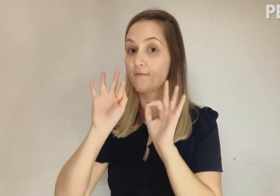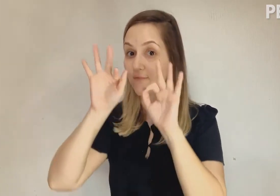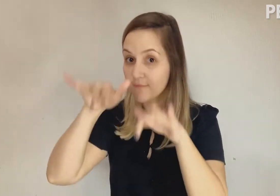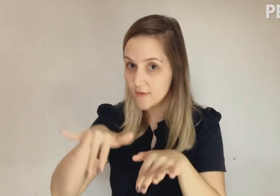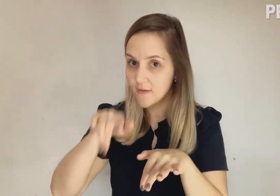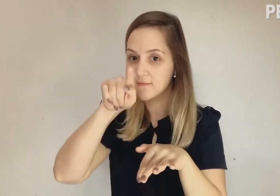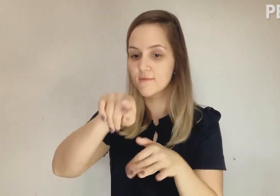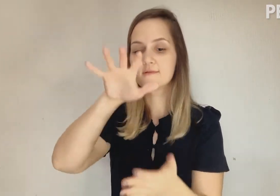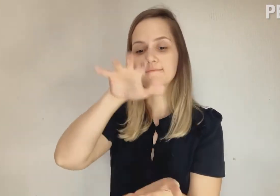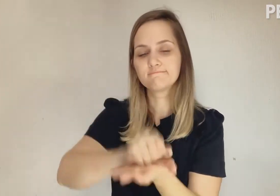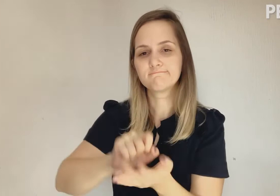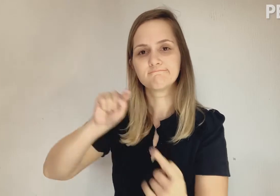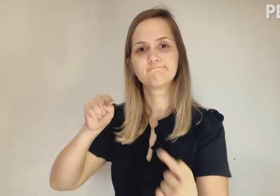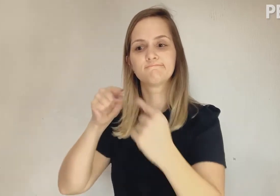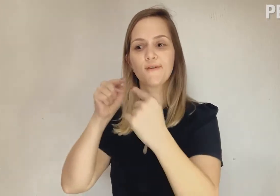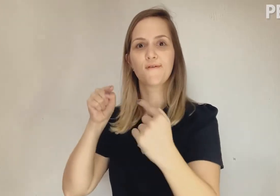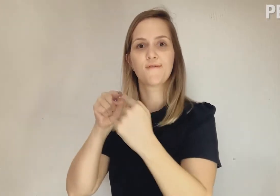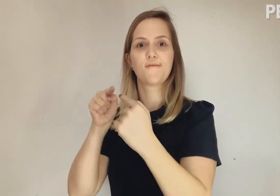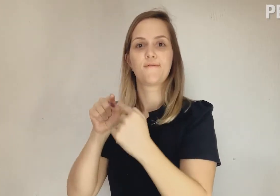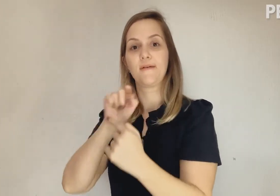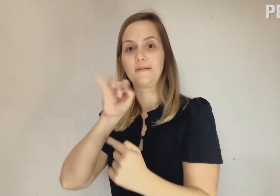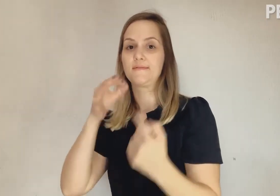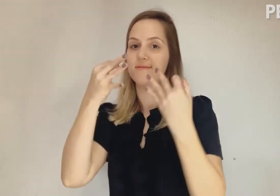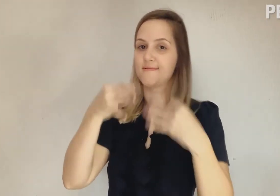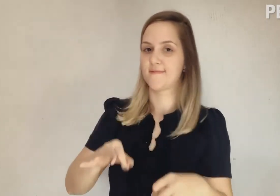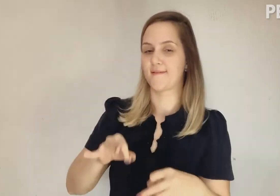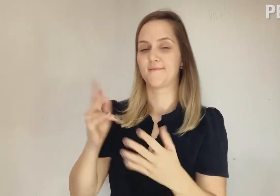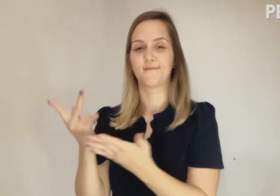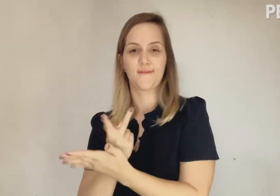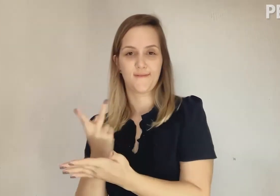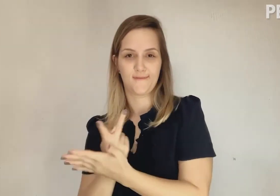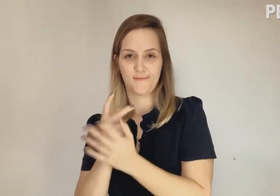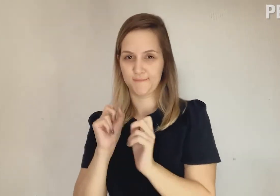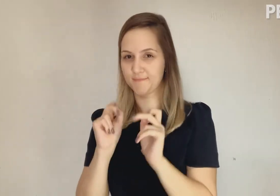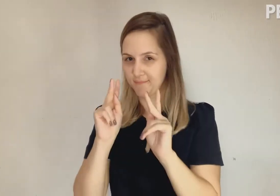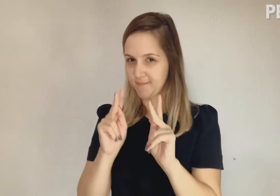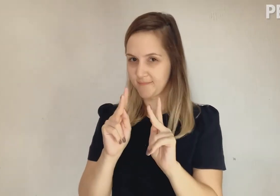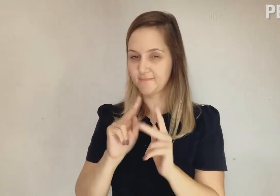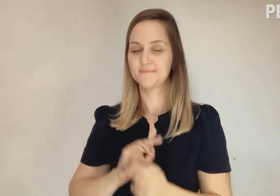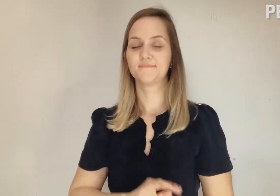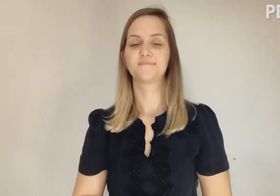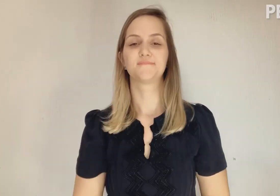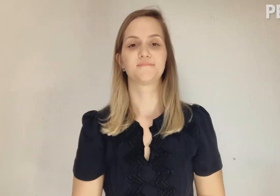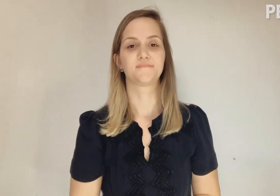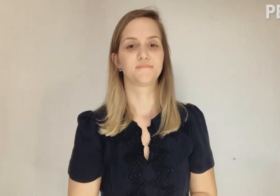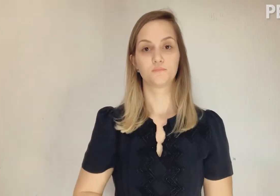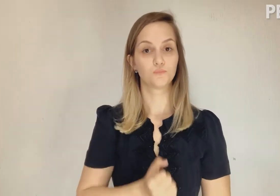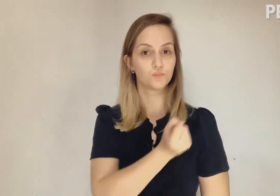soletrar uma palavra em Libras, você anota e no final nós vamos conferir se você acertou ou errou,